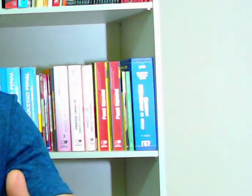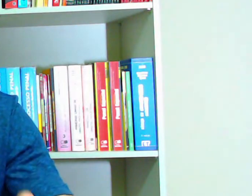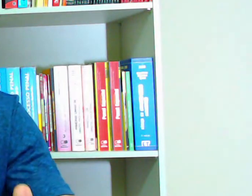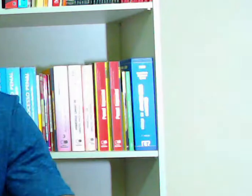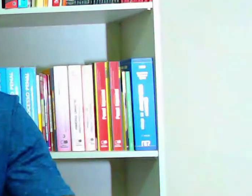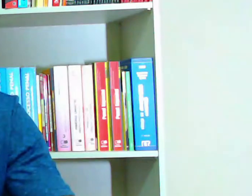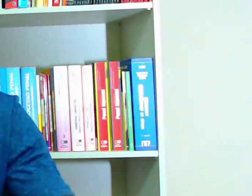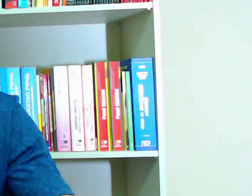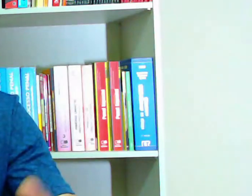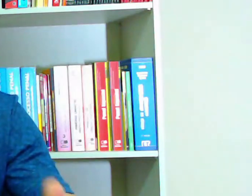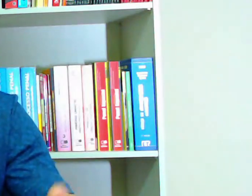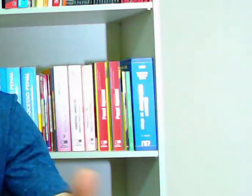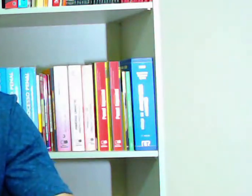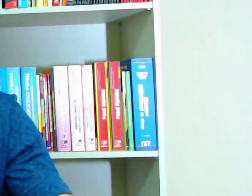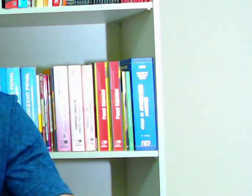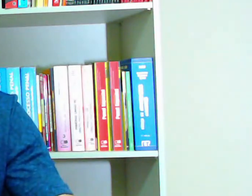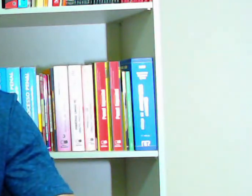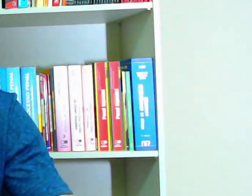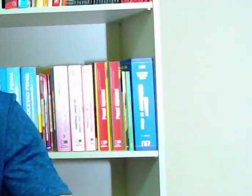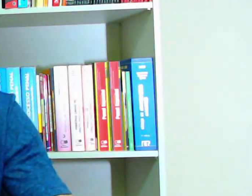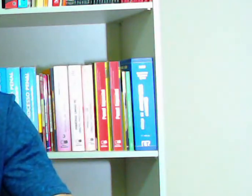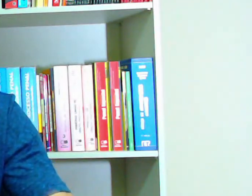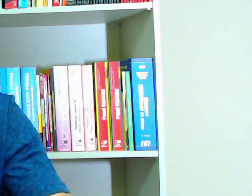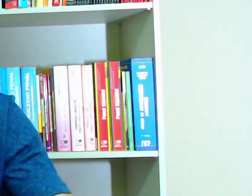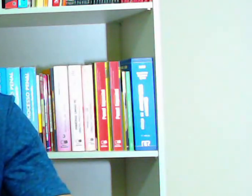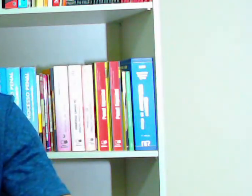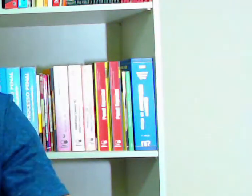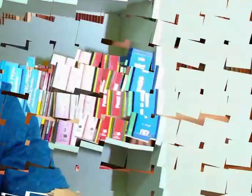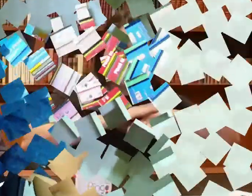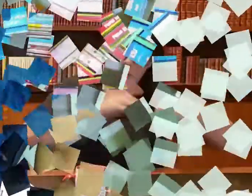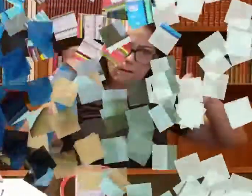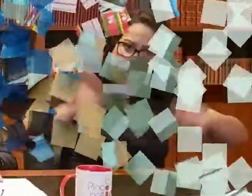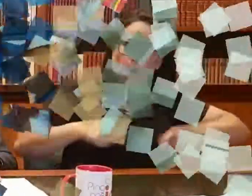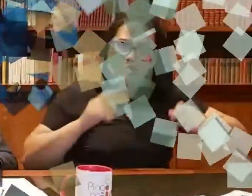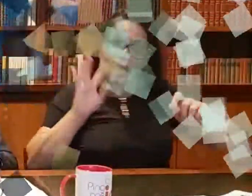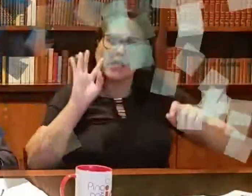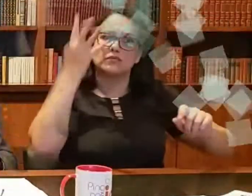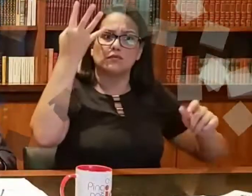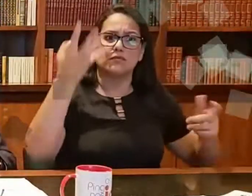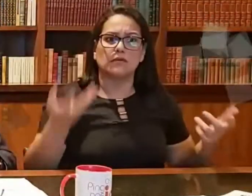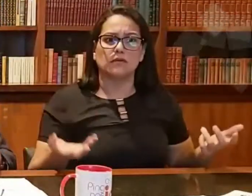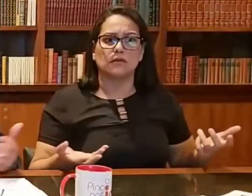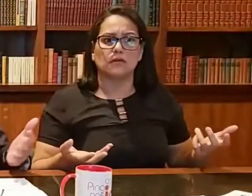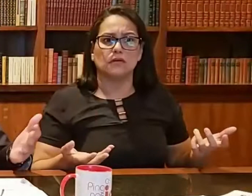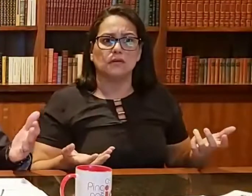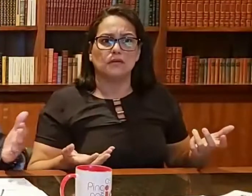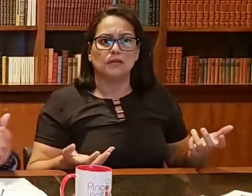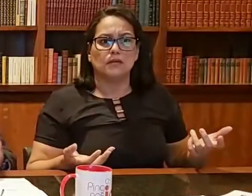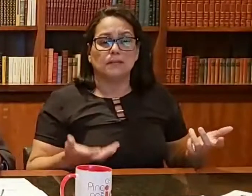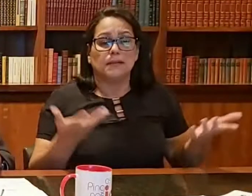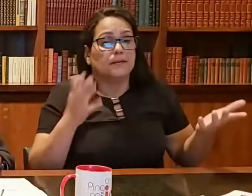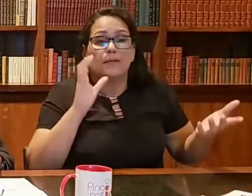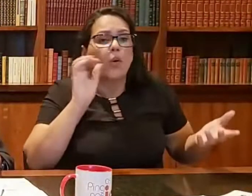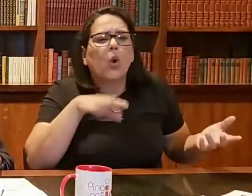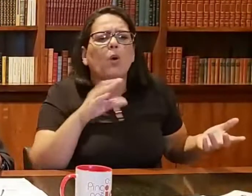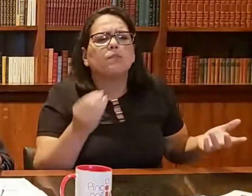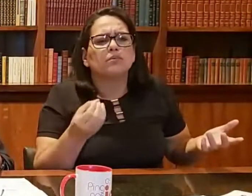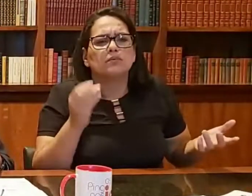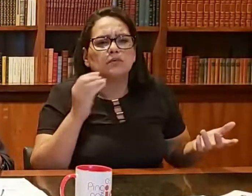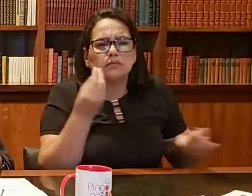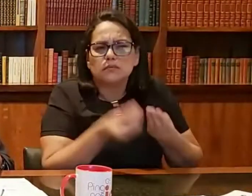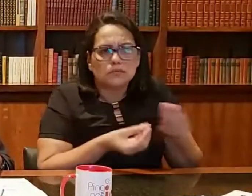vão entender quem que é ditador e quem que defende a democracia. Como é que eu posso resolver a